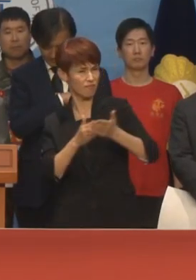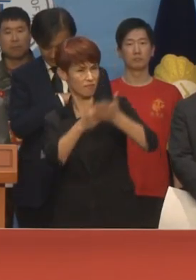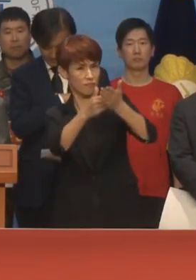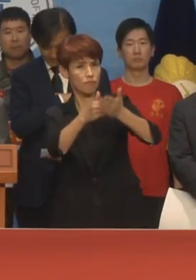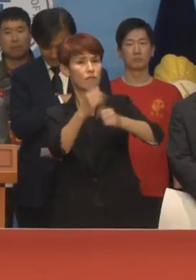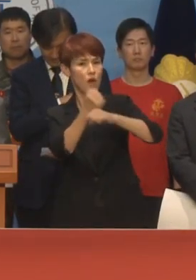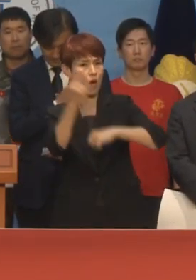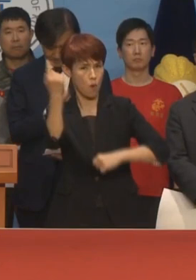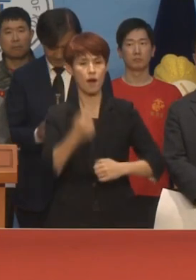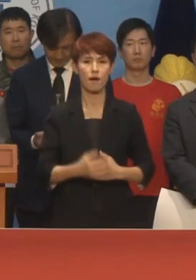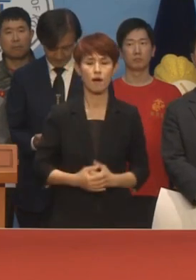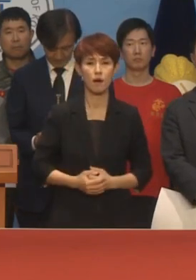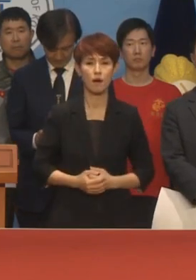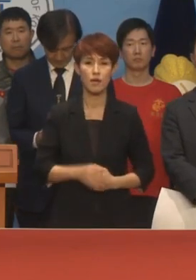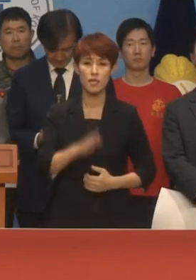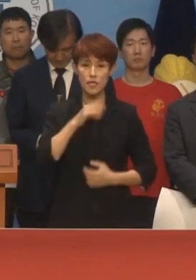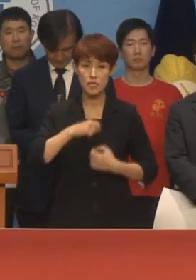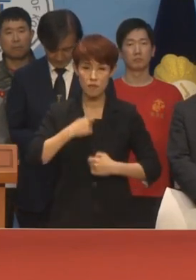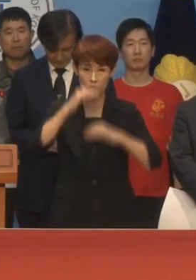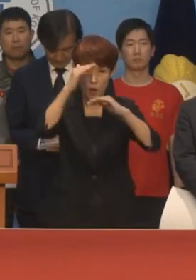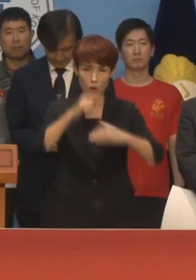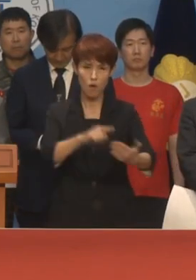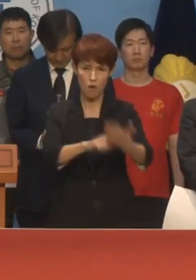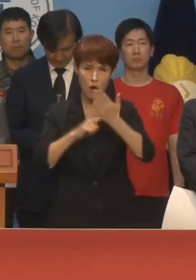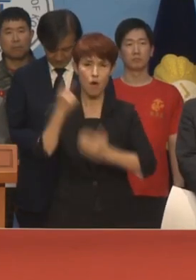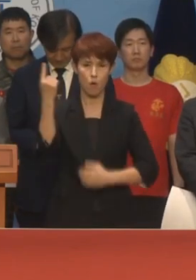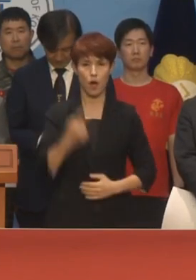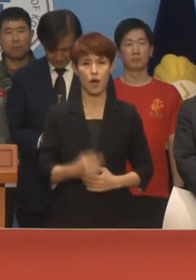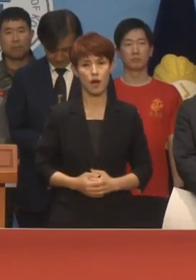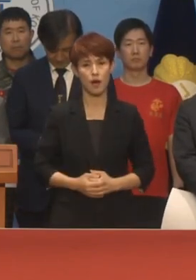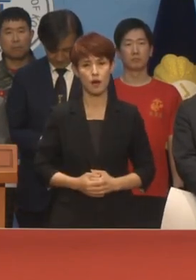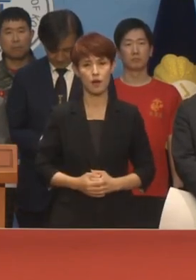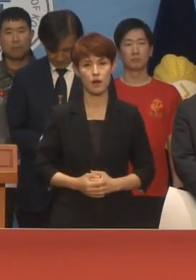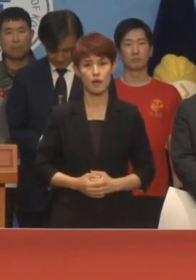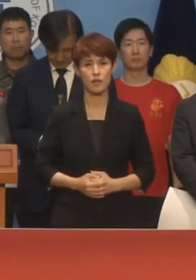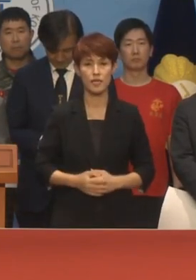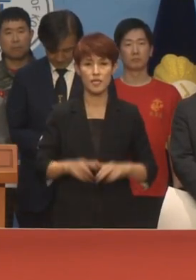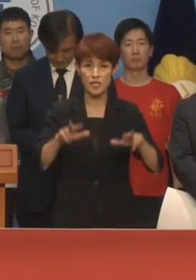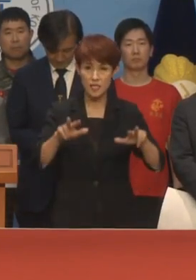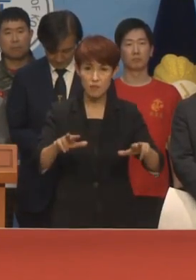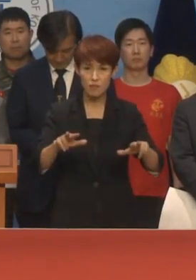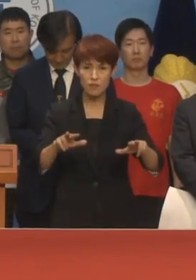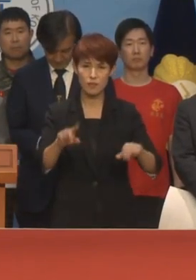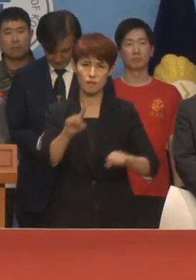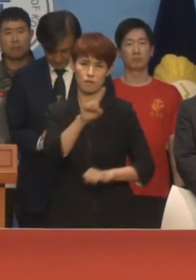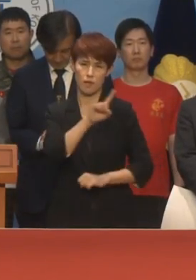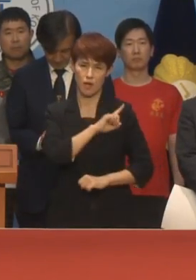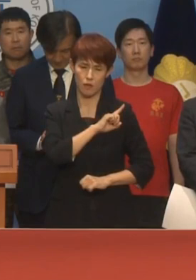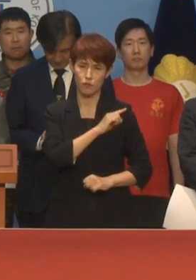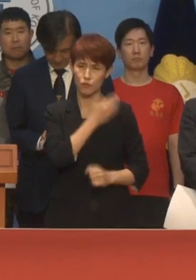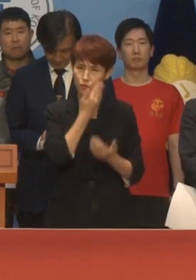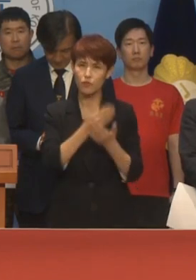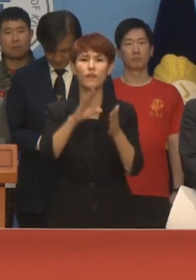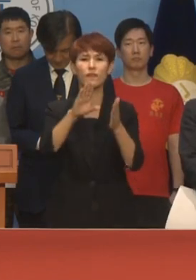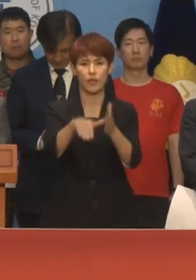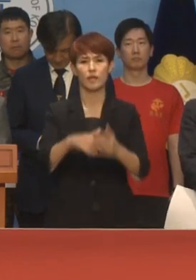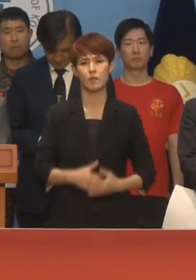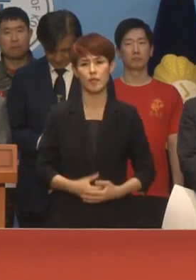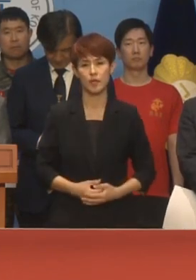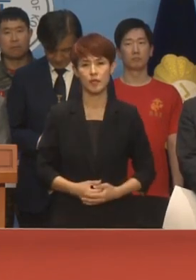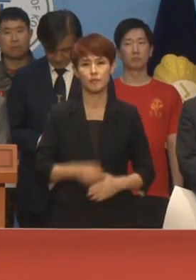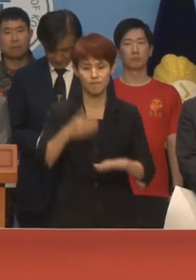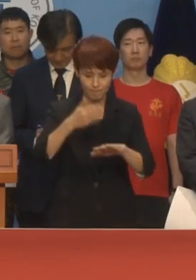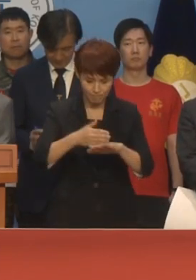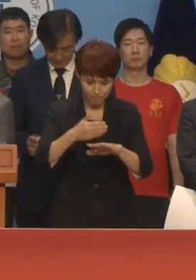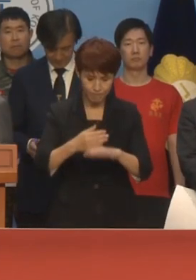것입니다. 결국 진실은 밝혀질 것입니다. 늦었지만 지금이 가장 빠를 때입니다.